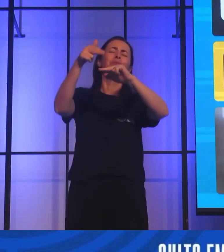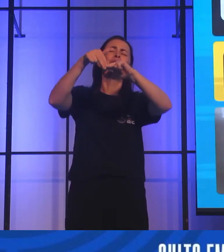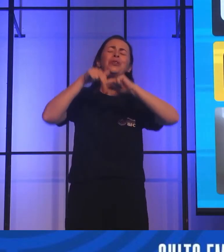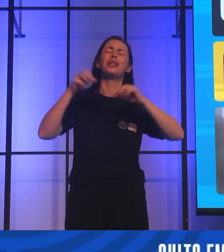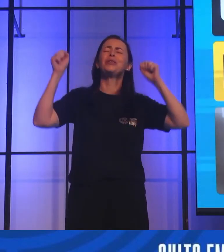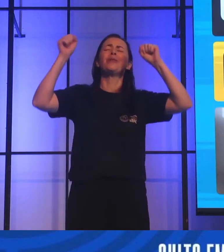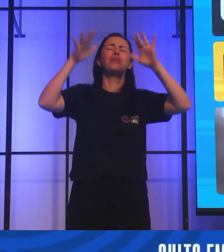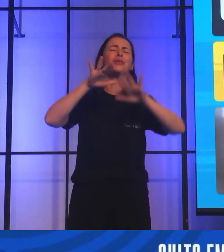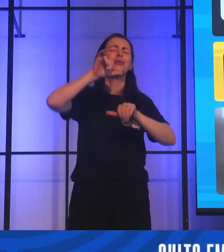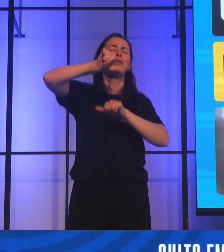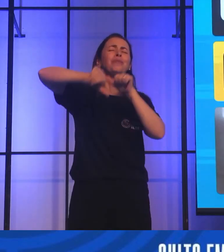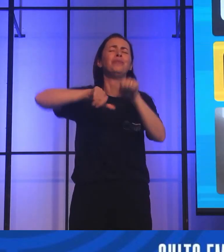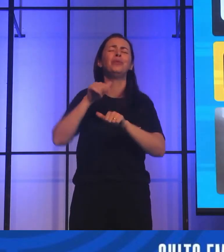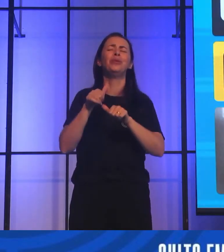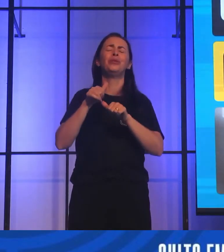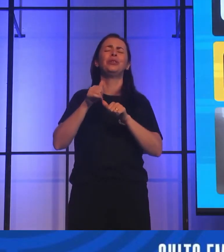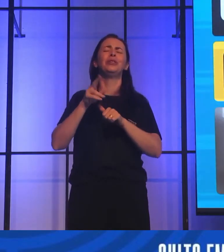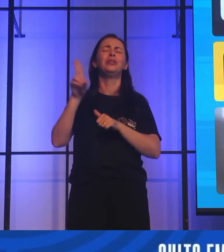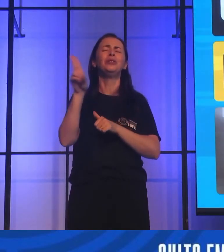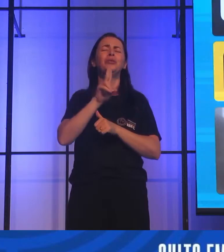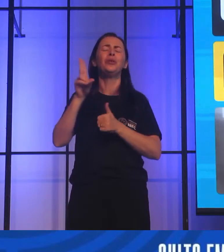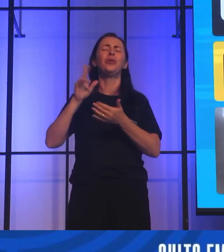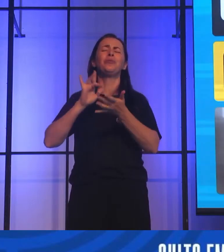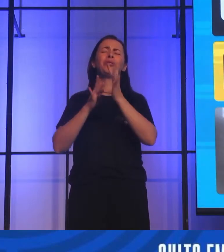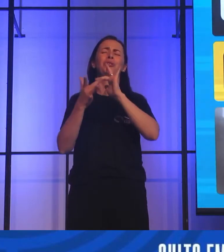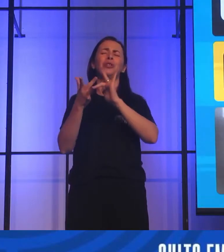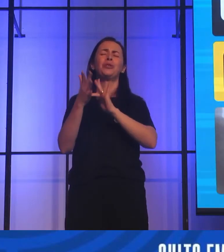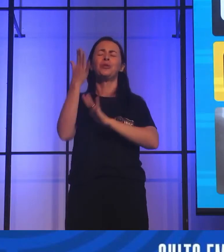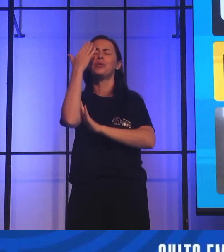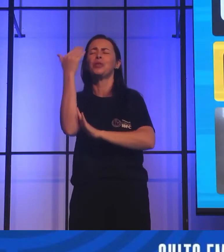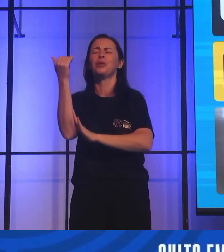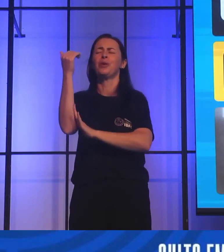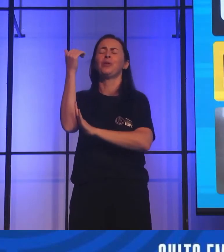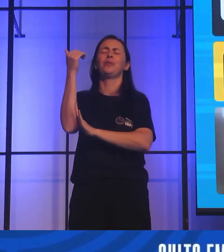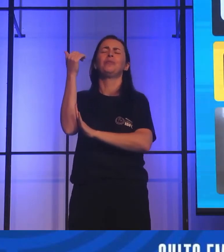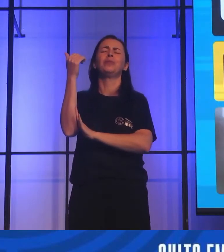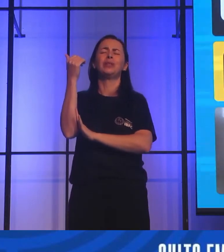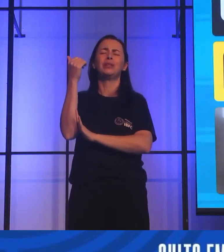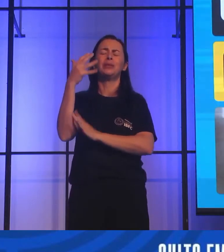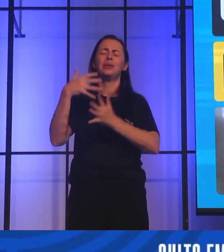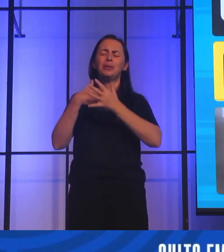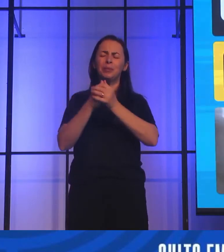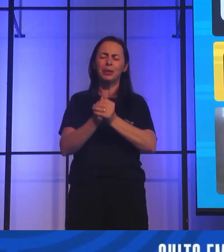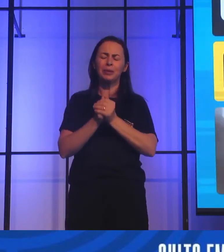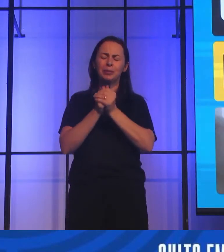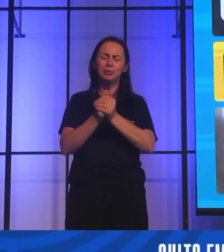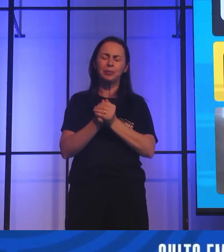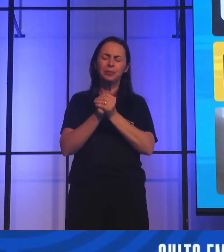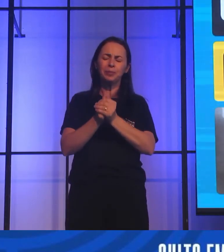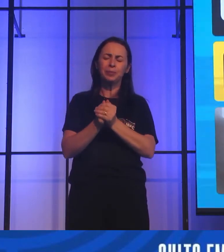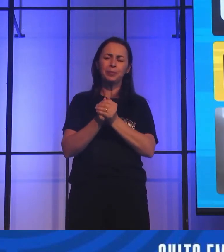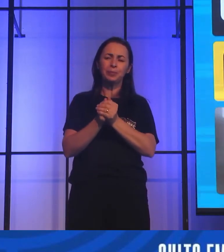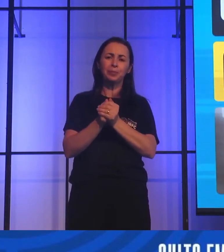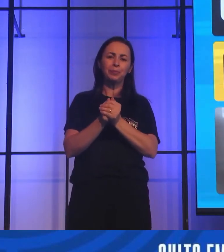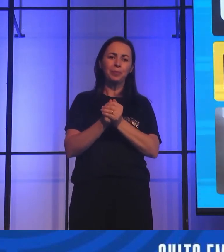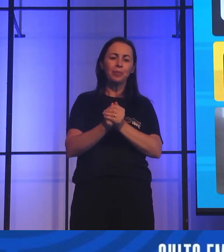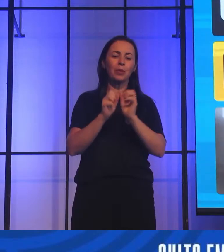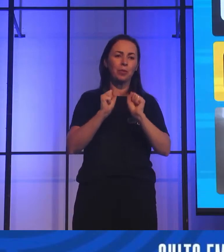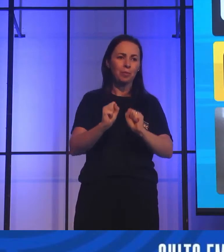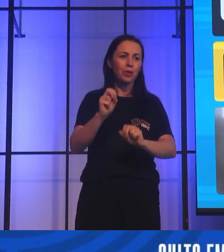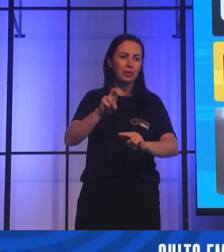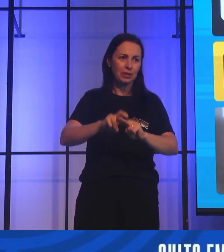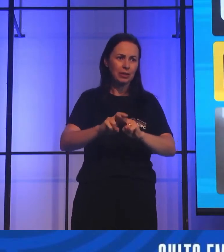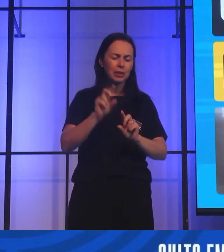É o que nós te pedimos para a honra, para a glória do nome de Jesus. Amém. Você pode assentar-se, por